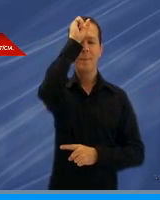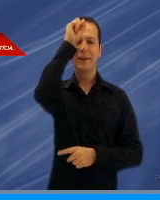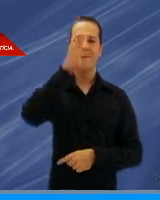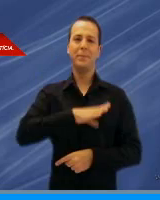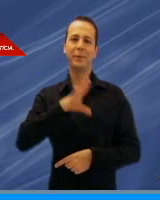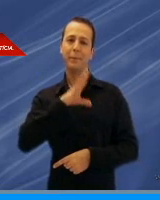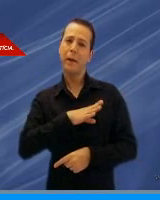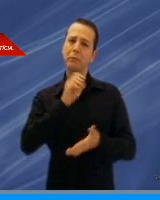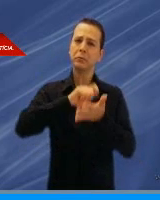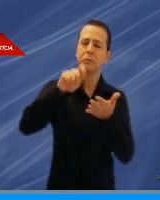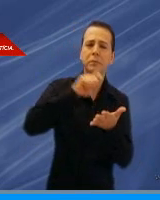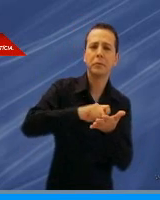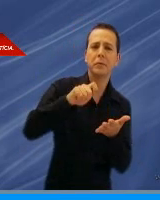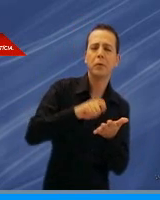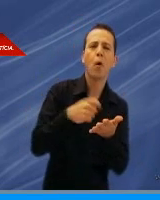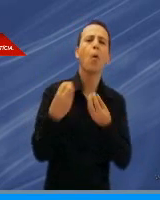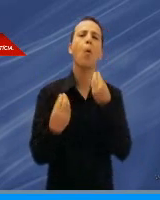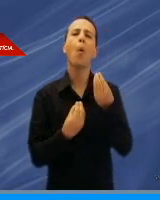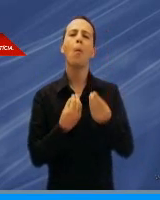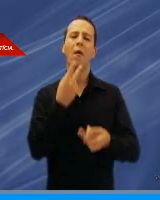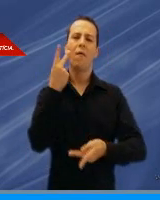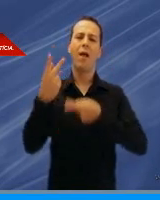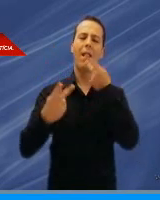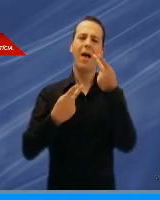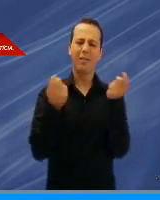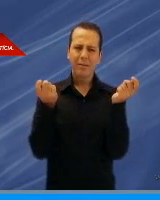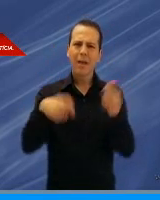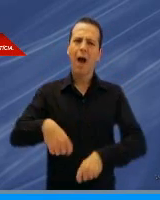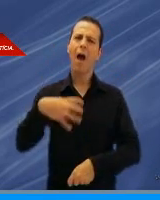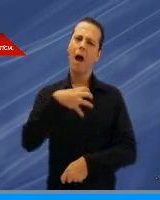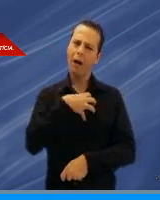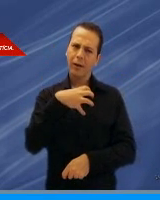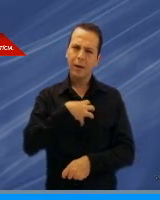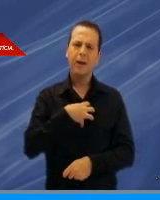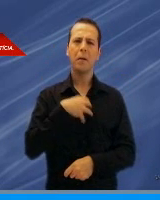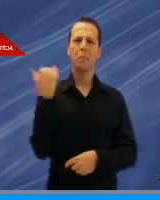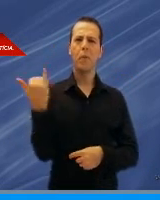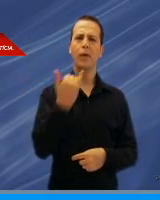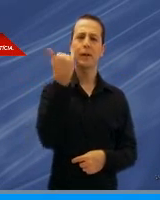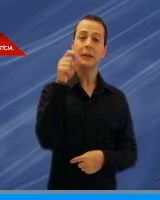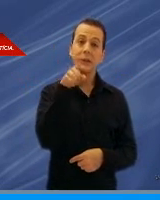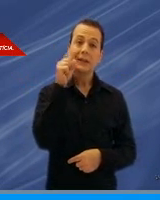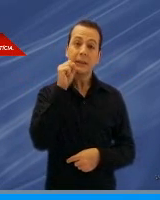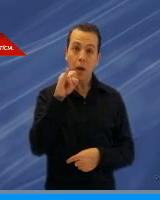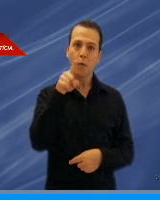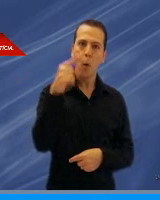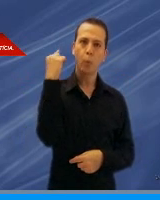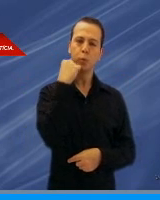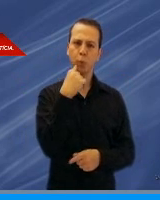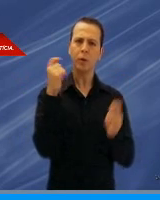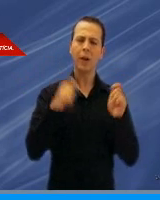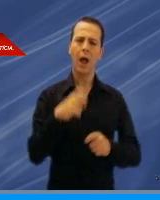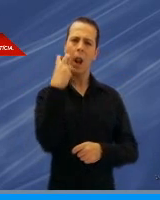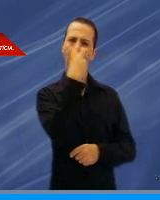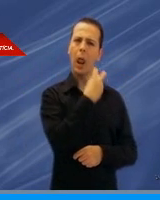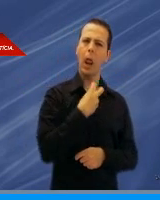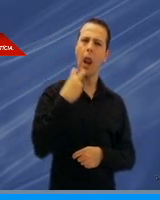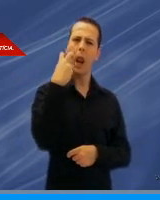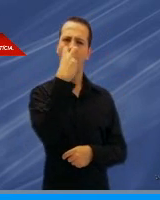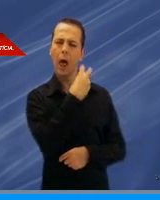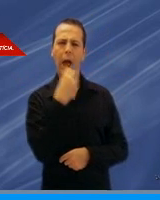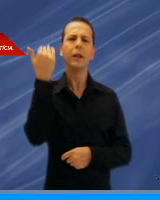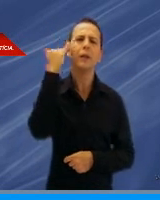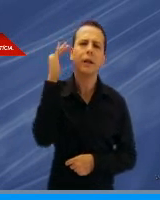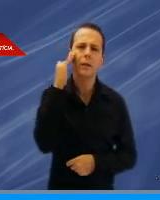escrito e mesmo falado, porque você tem jeito de, mesmo você sendo surdo, você aprender a vocalizar e aprender